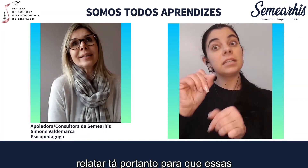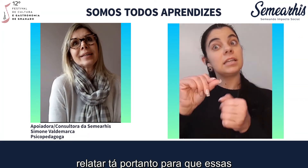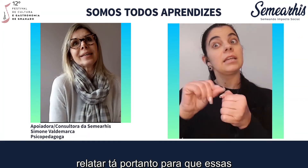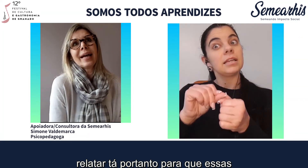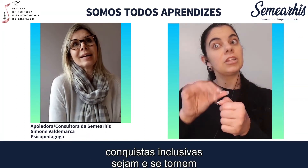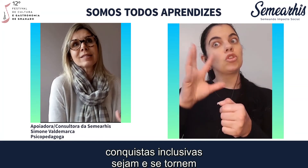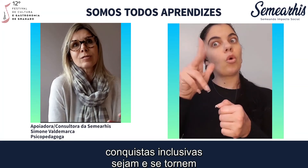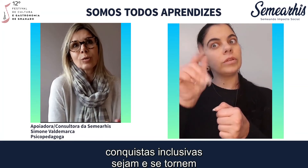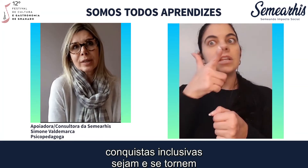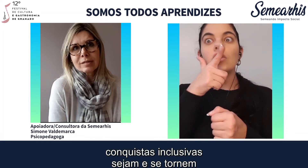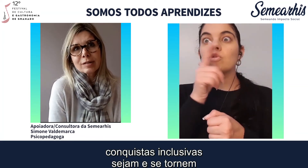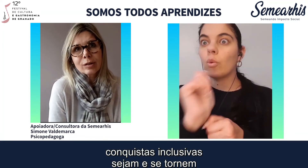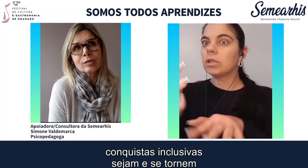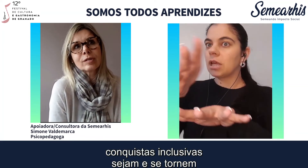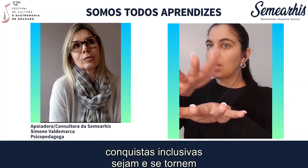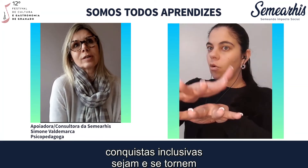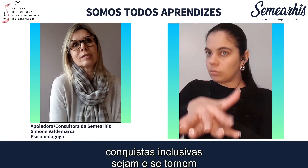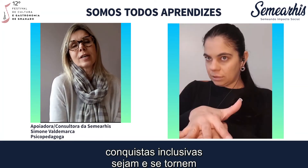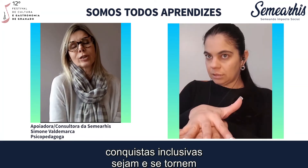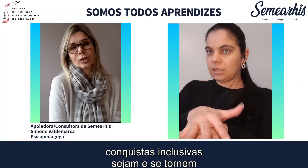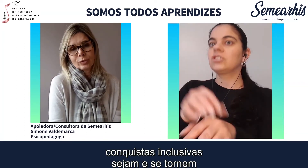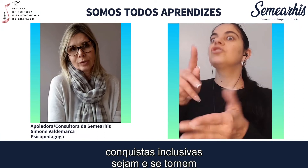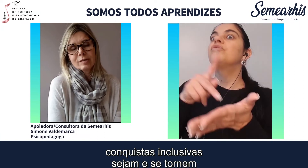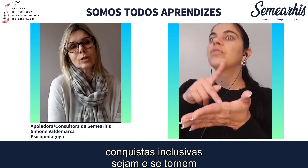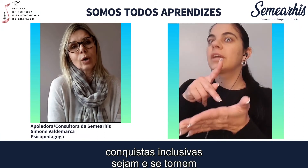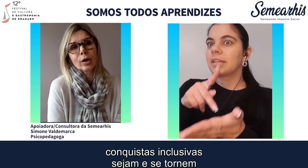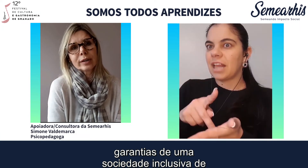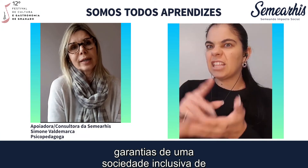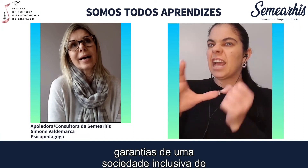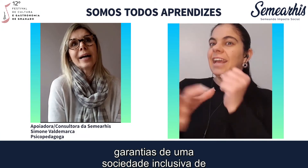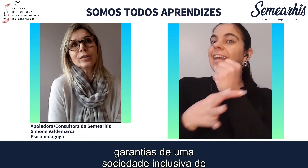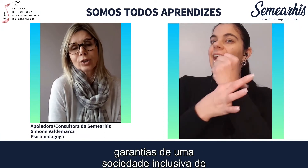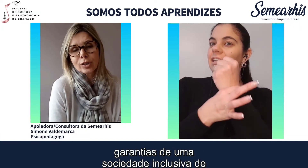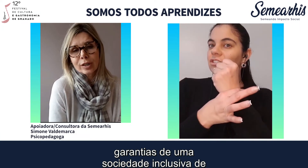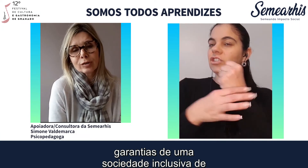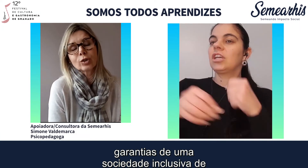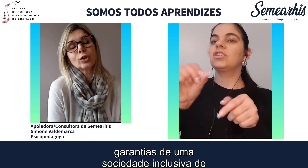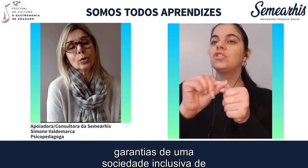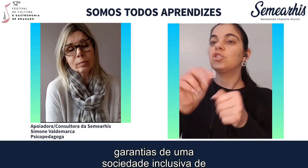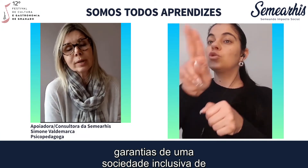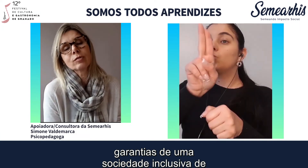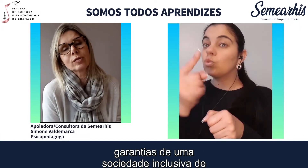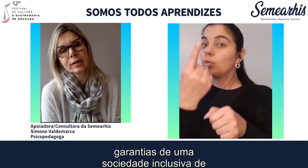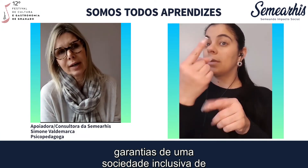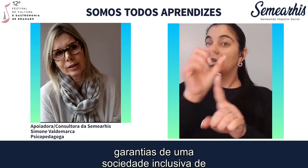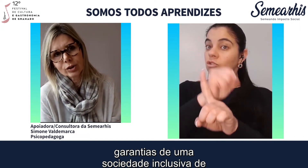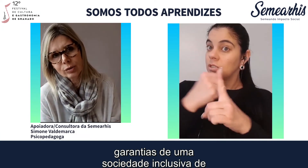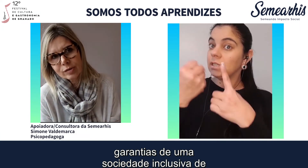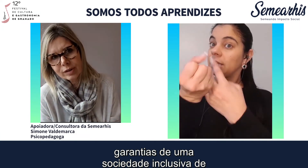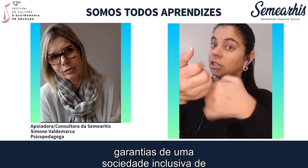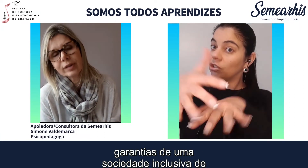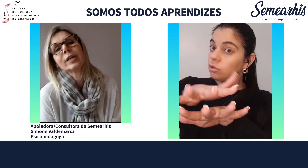para que essas conquistas inclusivas sejam e se tornem garantias de uma